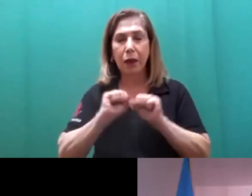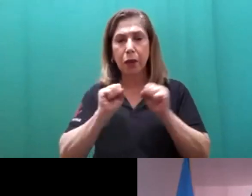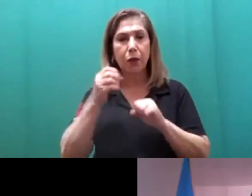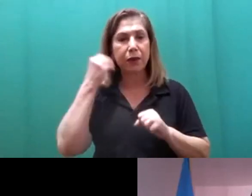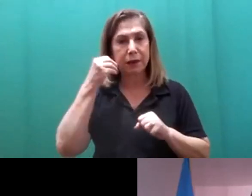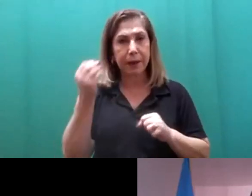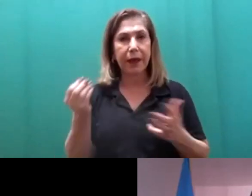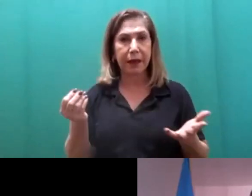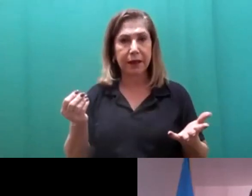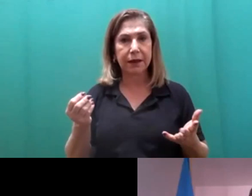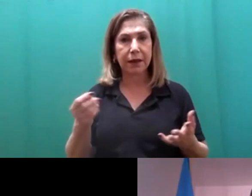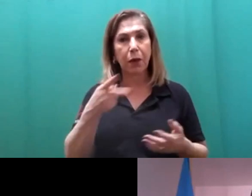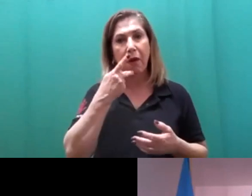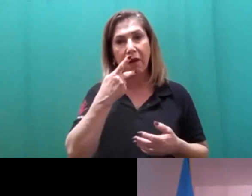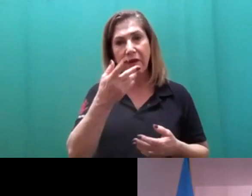como comentó